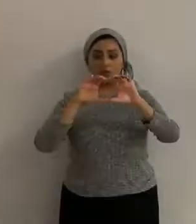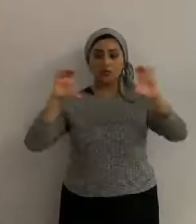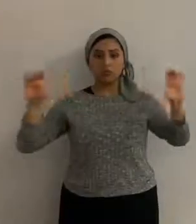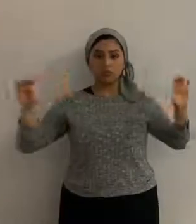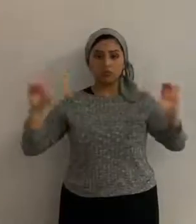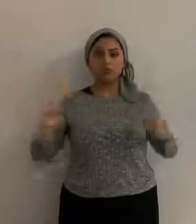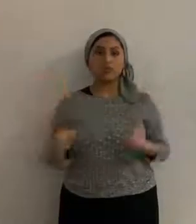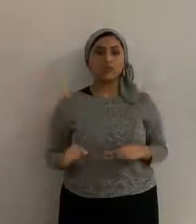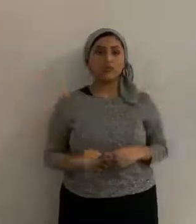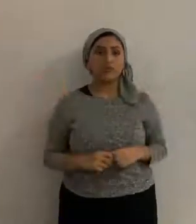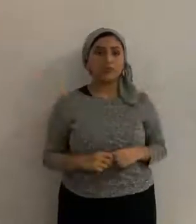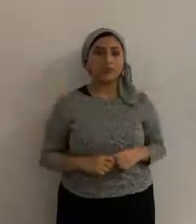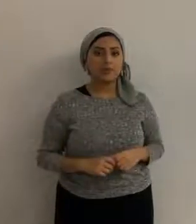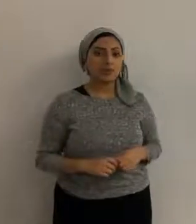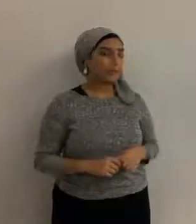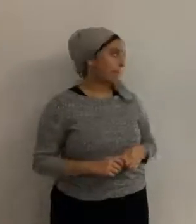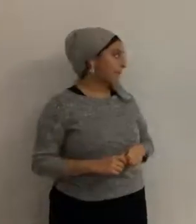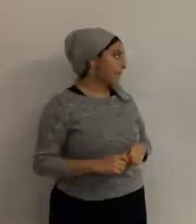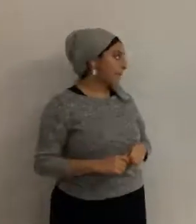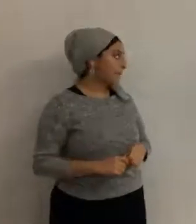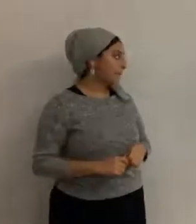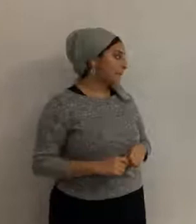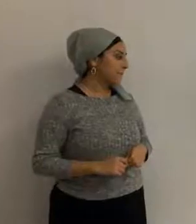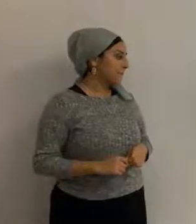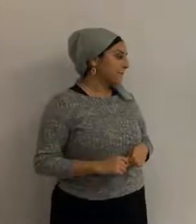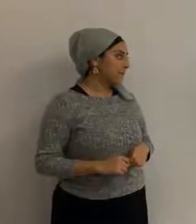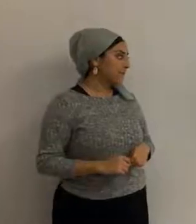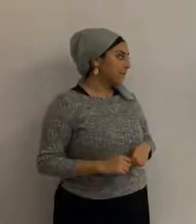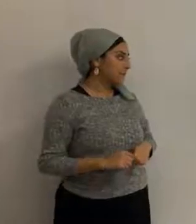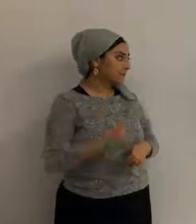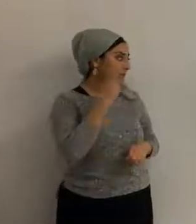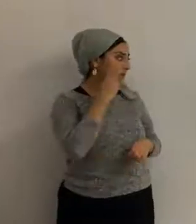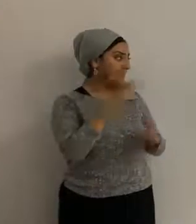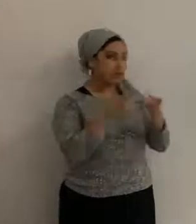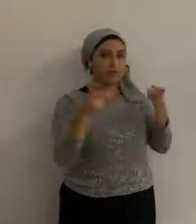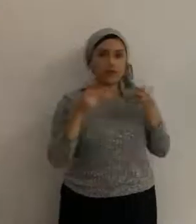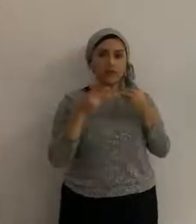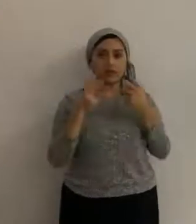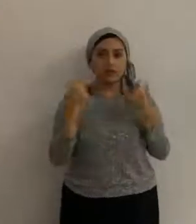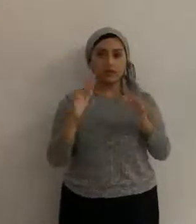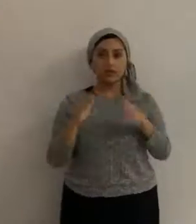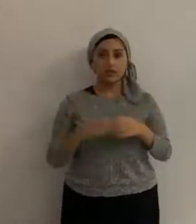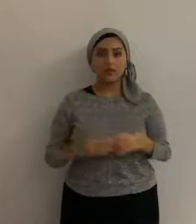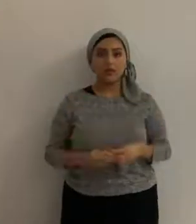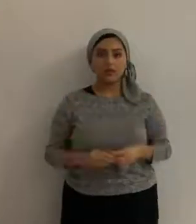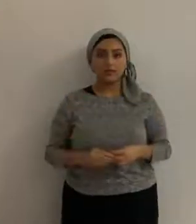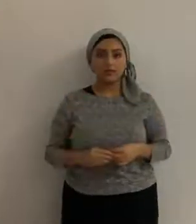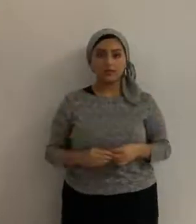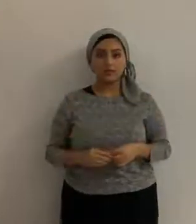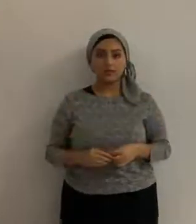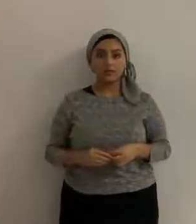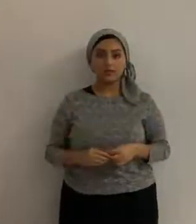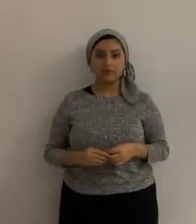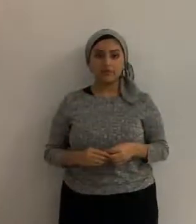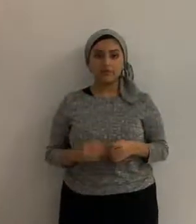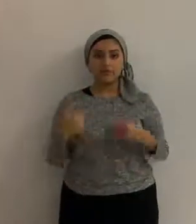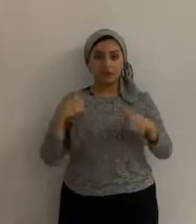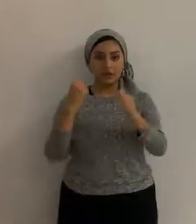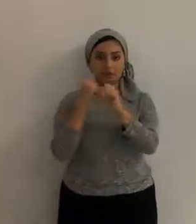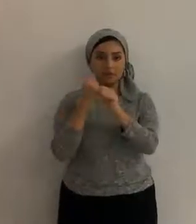Y vean, desde la grúa se están ya tomando. En este camión, que es una plataforma, están